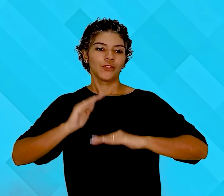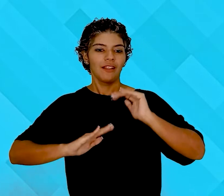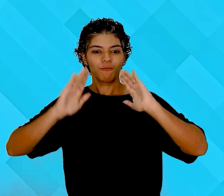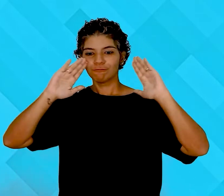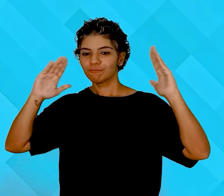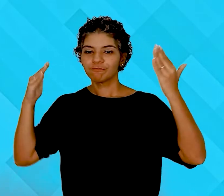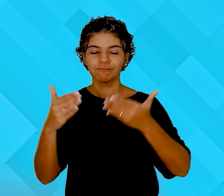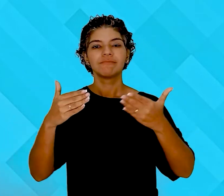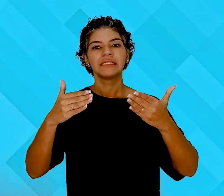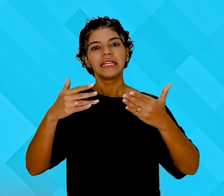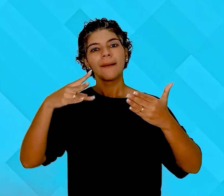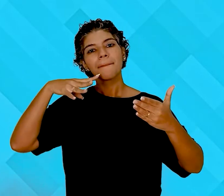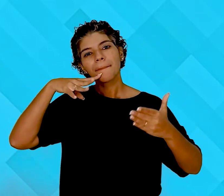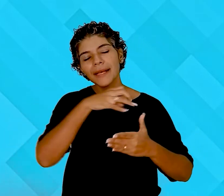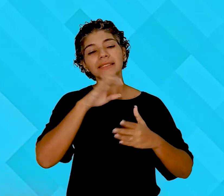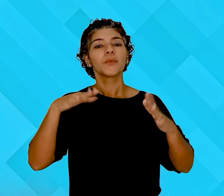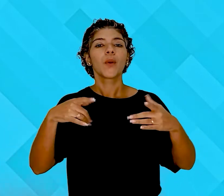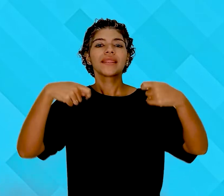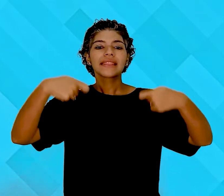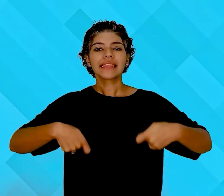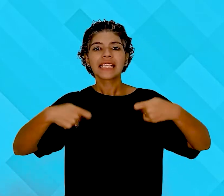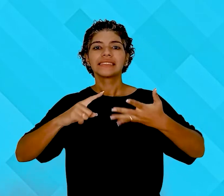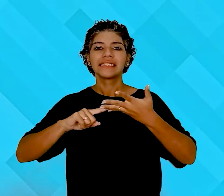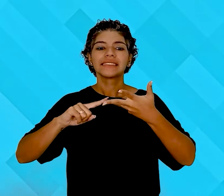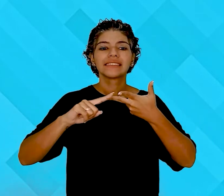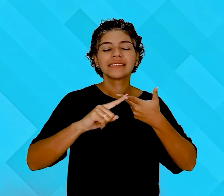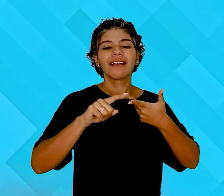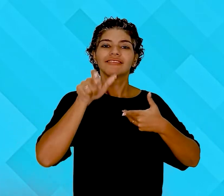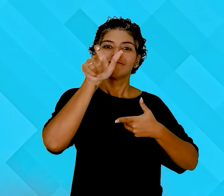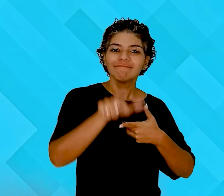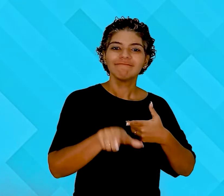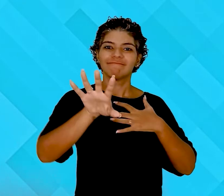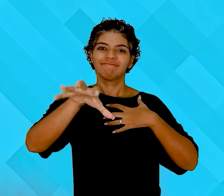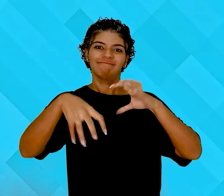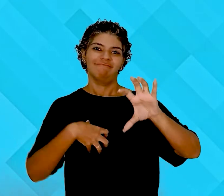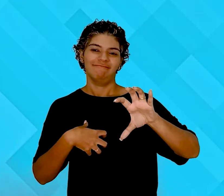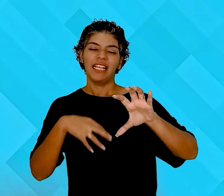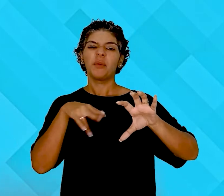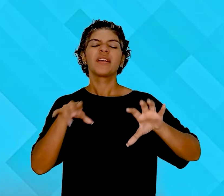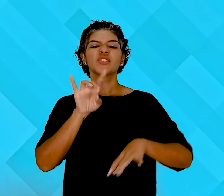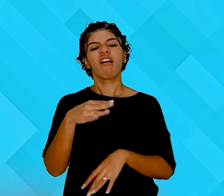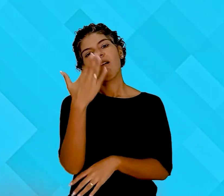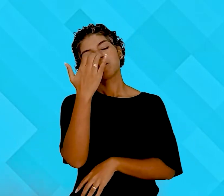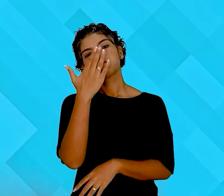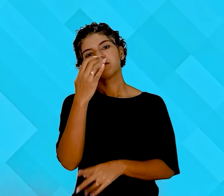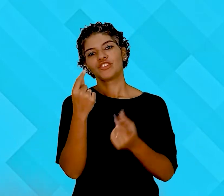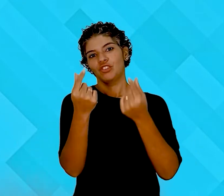Eu acho que esse é um ponto importante para quem vai começar a se aventurar. E tem muita informação, tem muito conhecimento disponível. Isso é